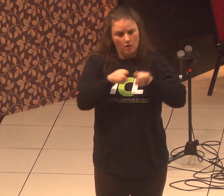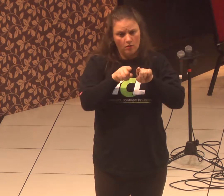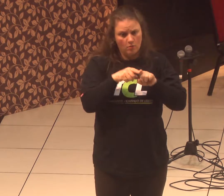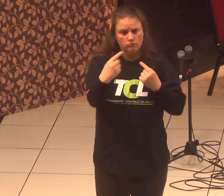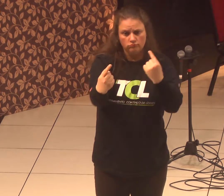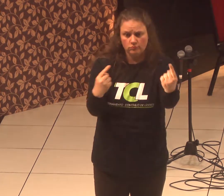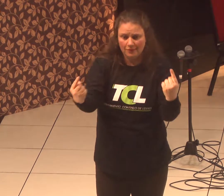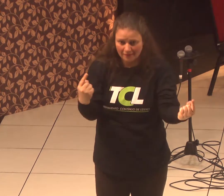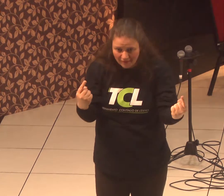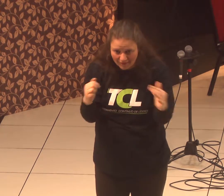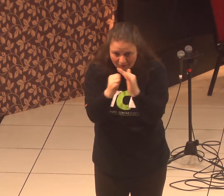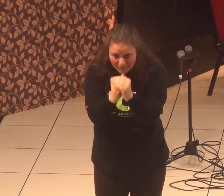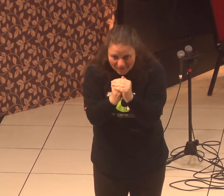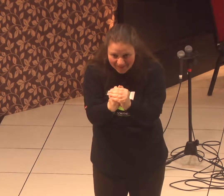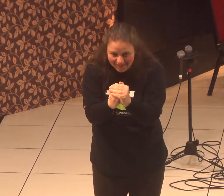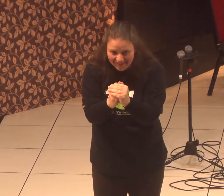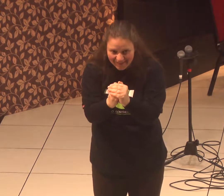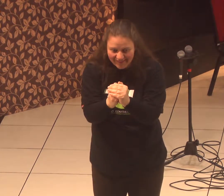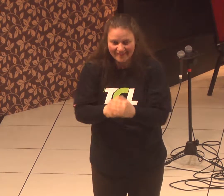Será que eu posso ouvir um amém?